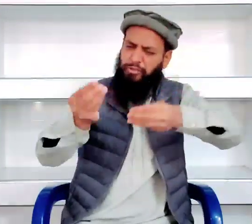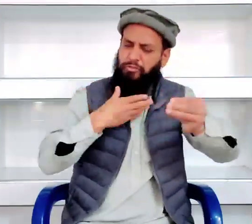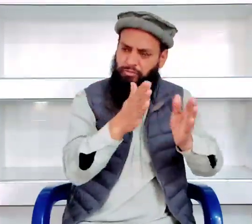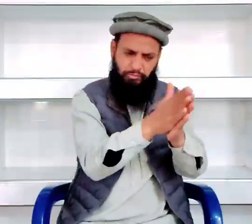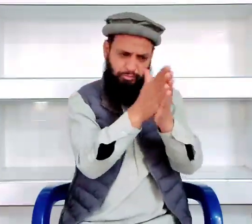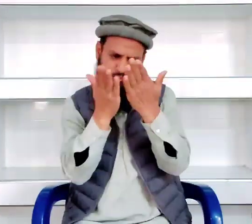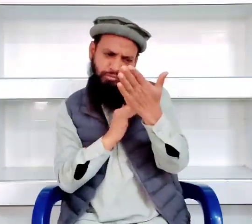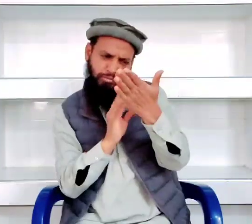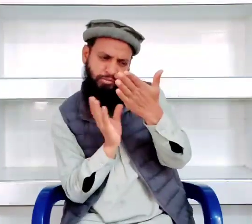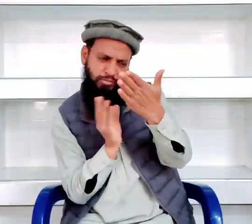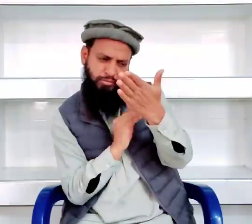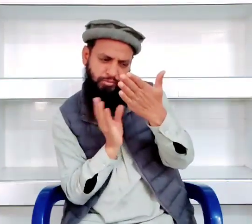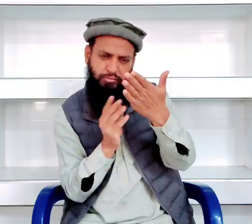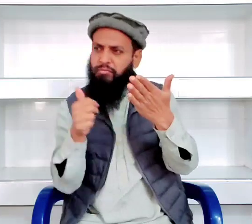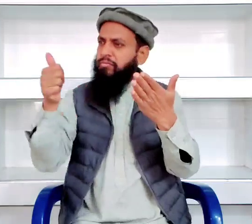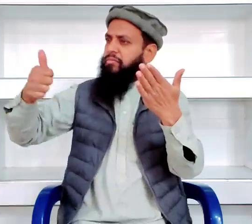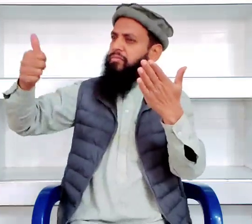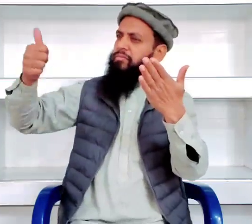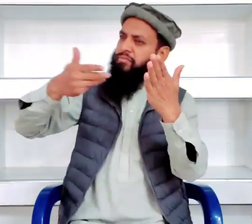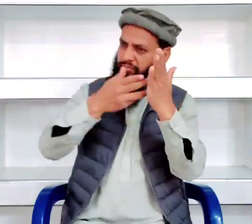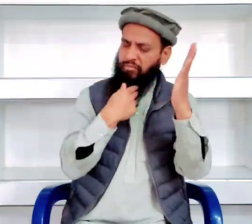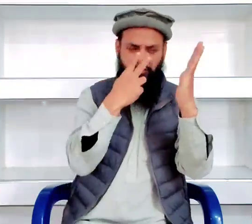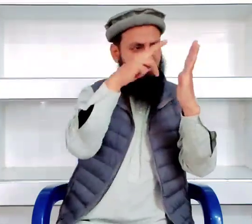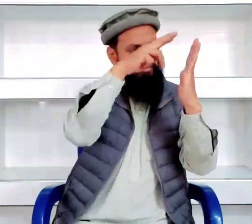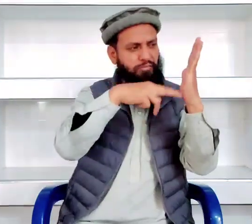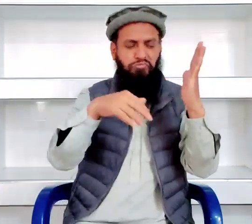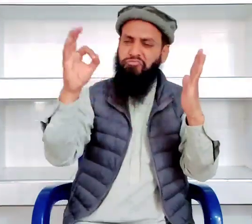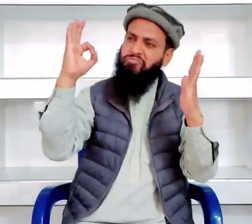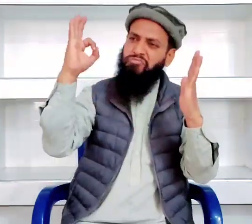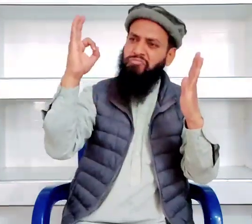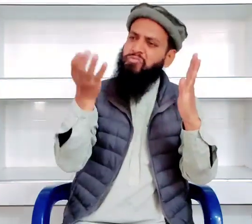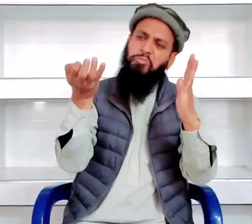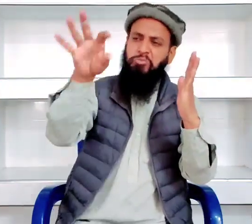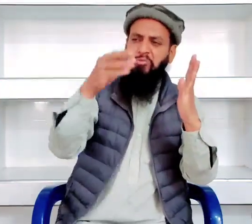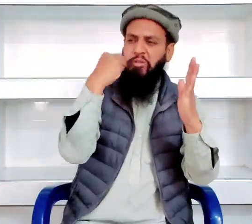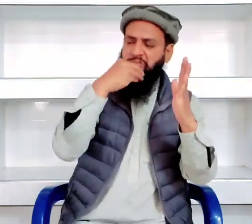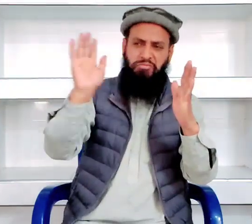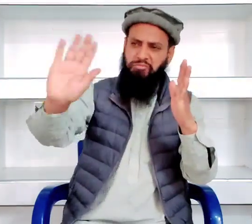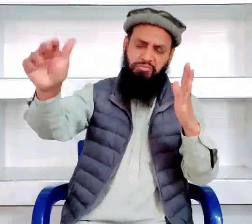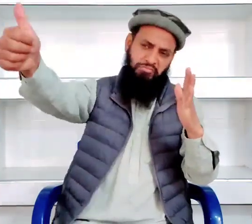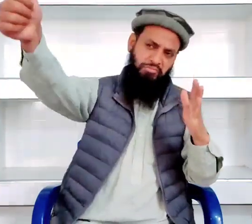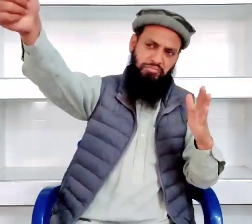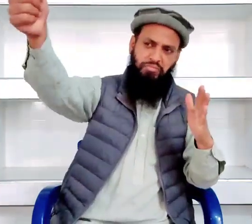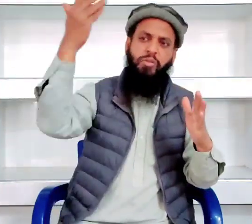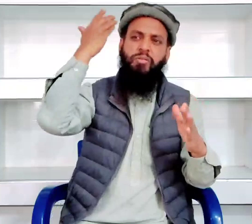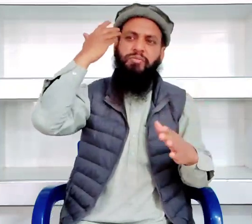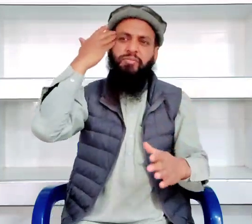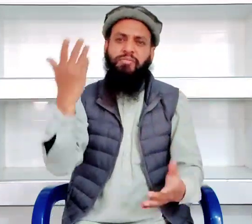وہ مولانا کرن دے اندر قریب کے زمانے کے اندر حافظ عبدالمنان صاحب رحمہ اللہ مولانا حافظ عبدالسلام